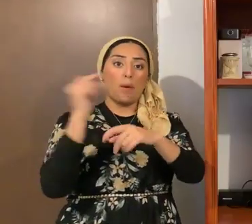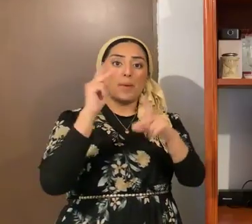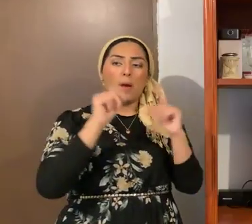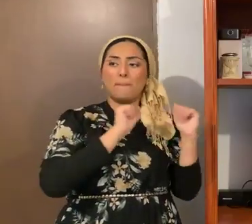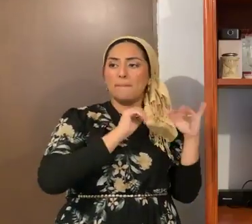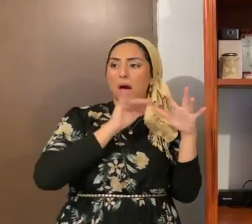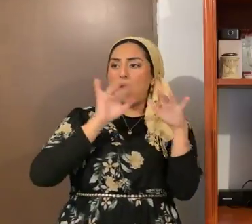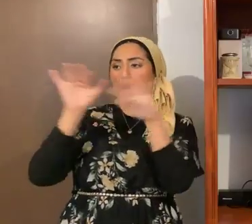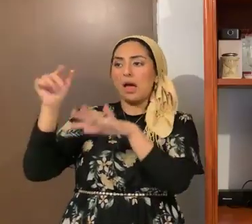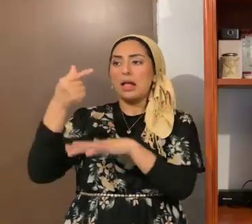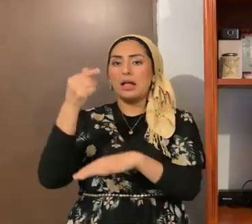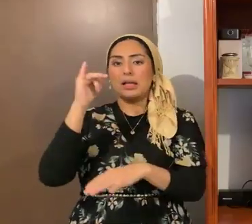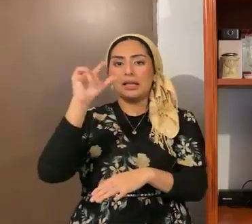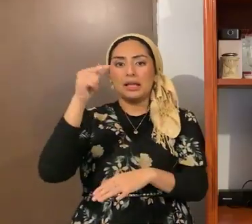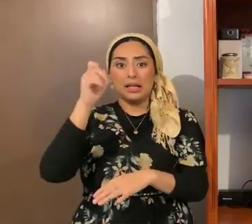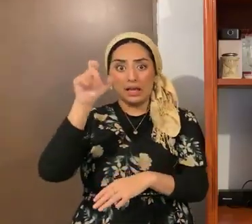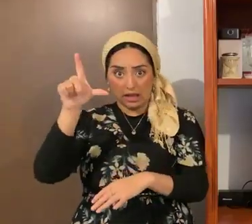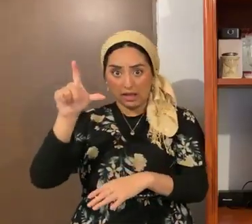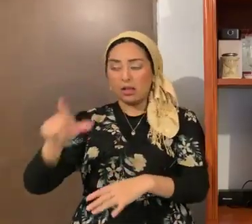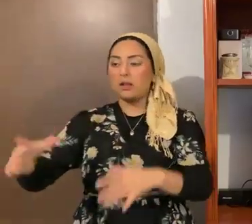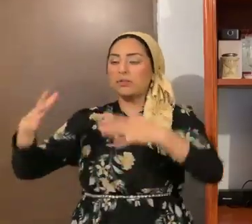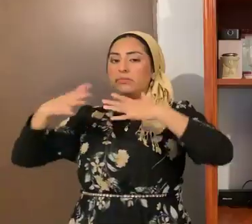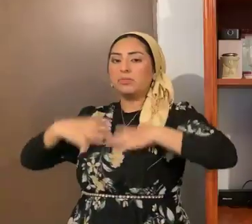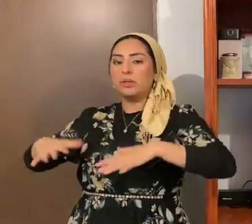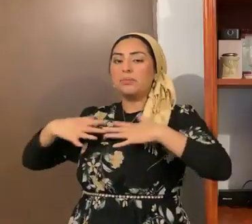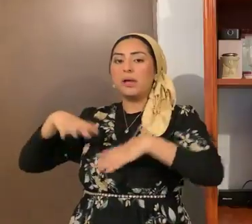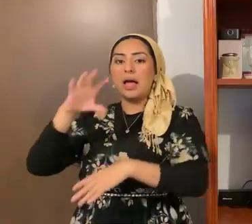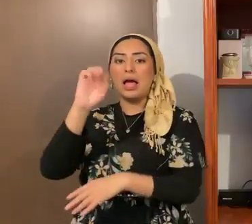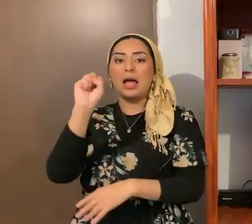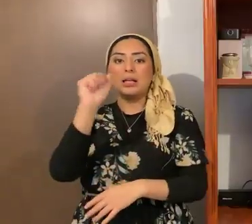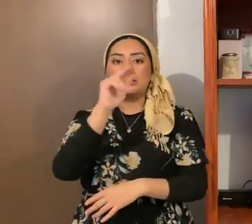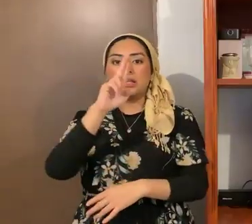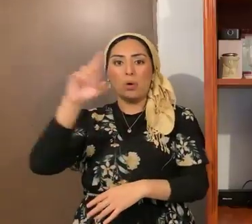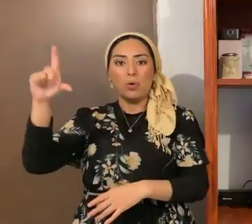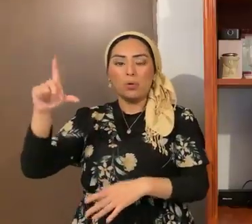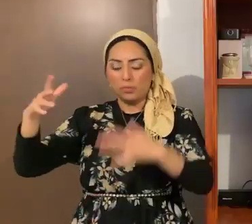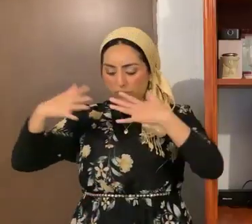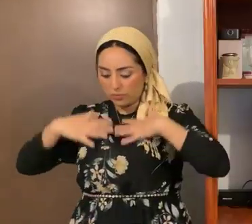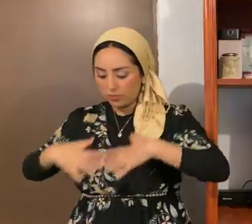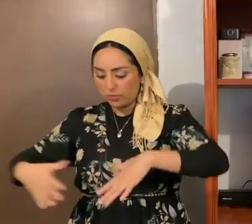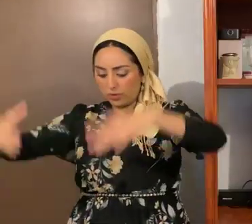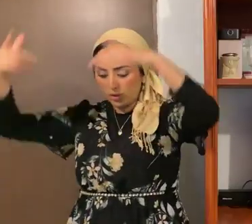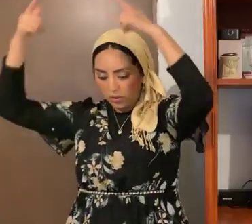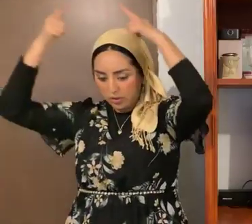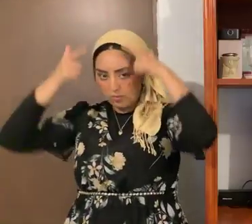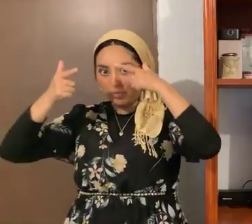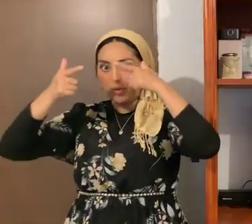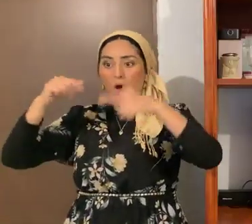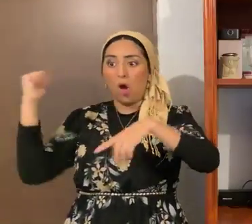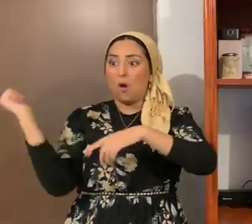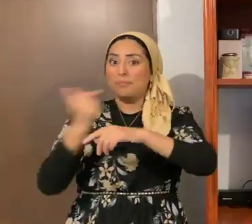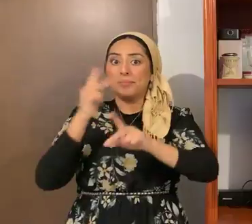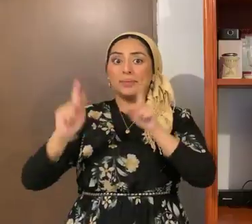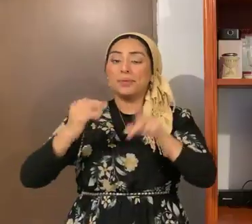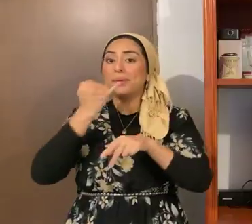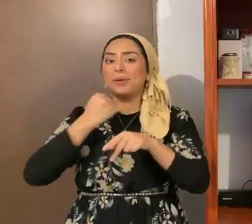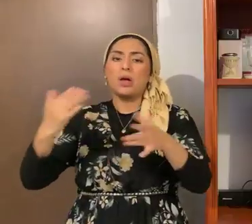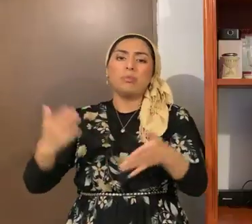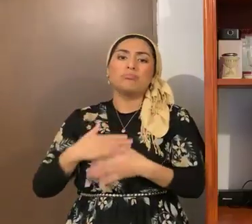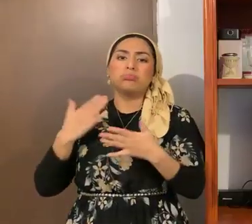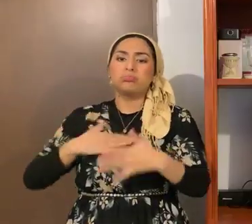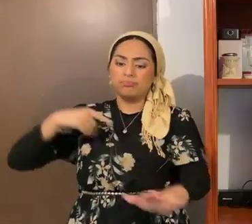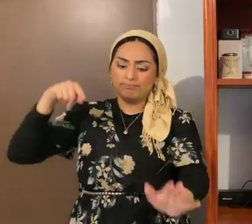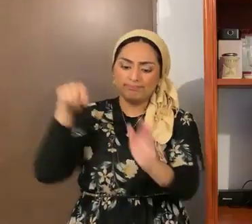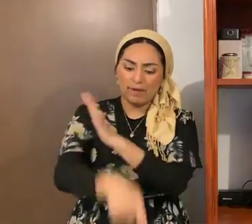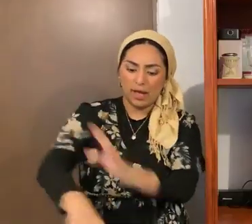a Gilgal, e invistieron allí a Saúl por rey delante de Yahweh en Gilgal, y sacrificaron allí ofrendas de shalom delante de Yahweh, y se alegraron mucho ahí